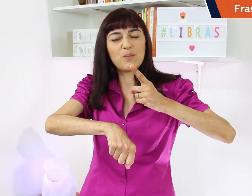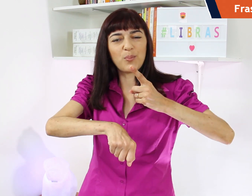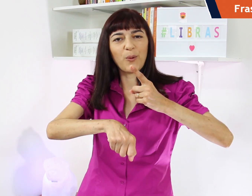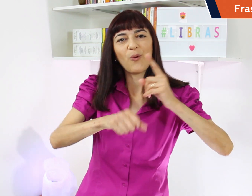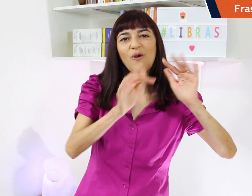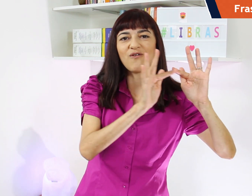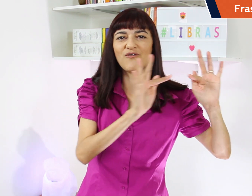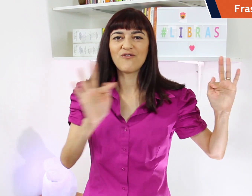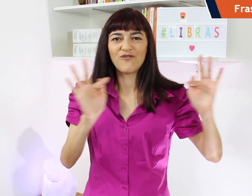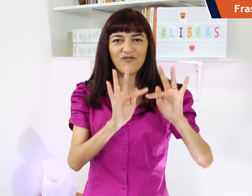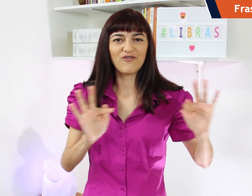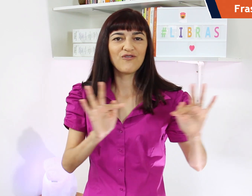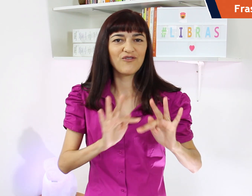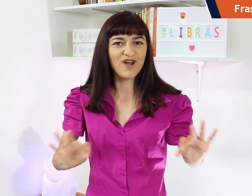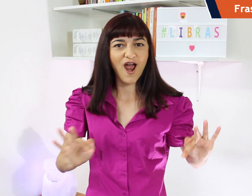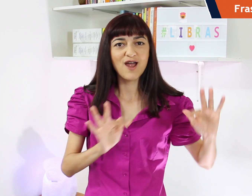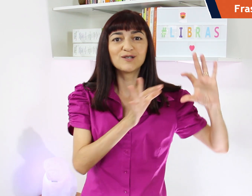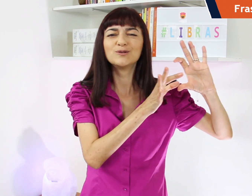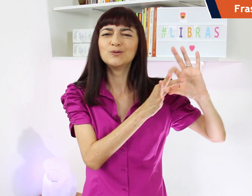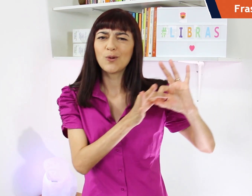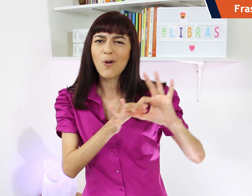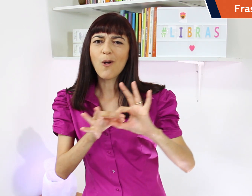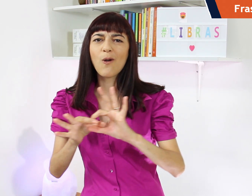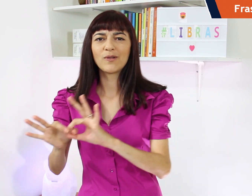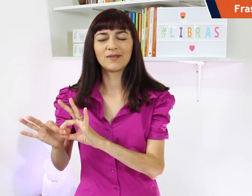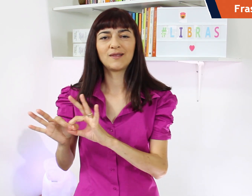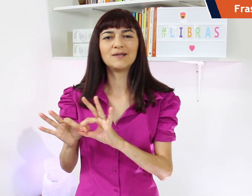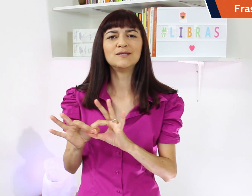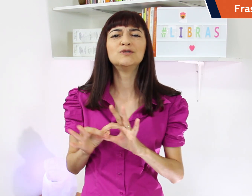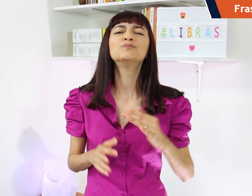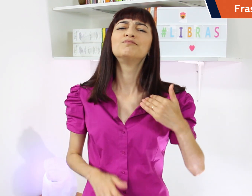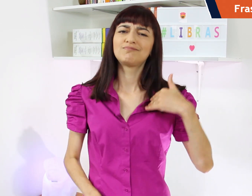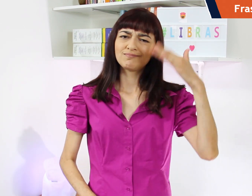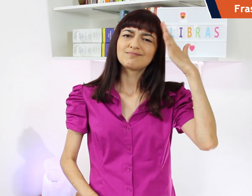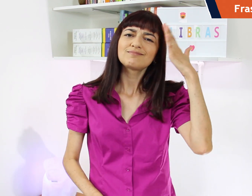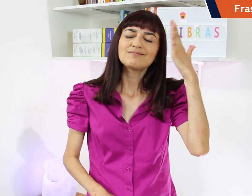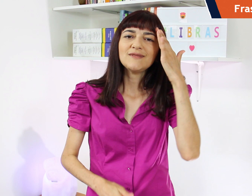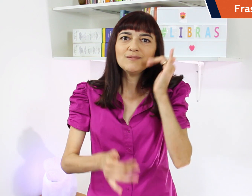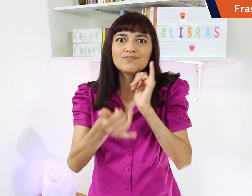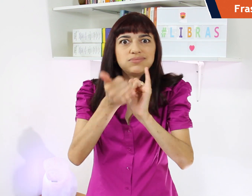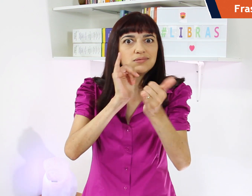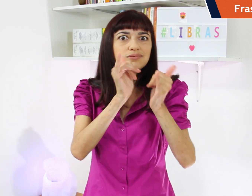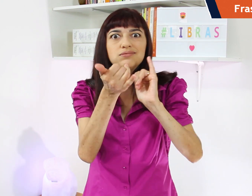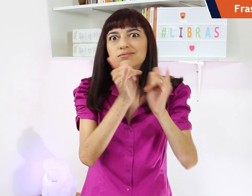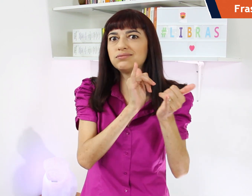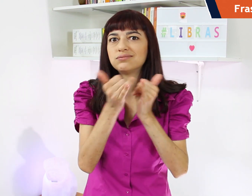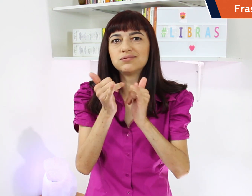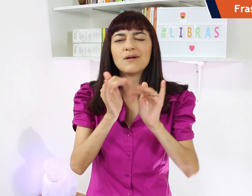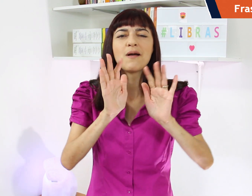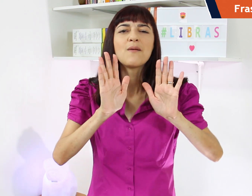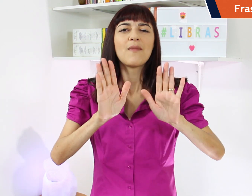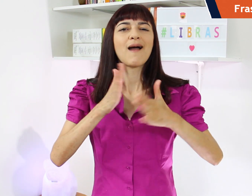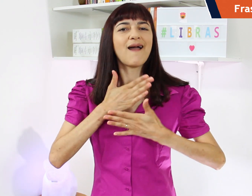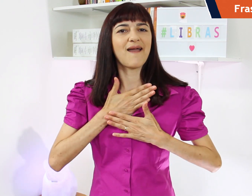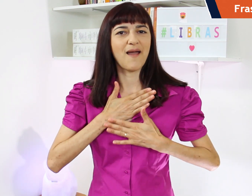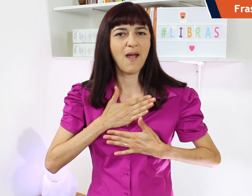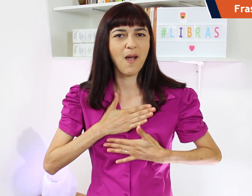está no presente, no passado ou no futuro, você vai utilizar o já. Mas fiquem tranquilos, às vezes é muita informação, fiquem